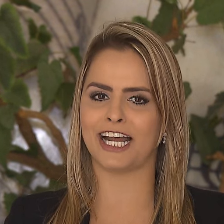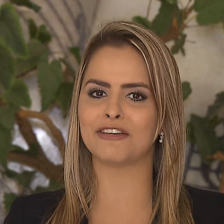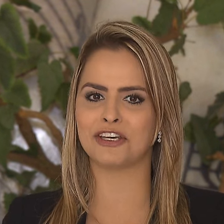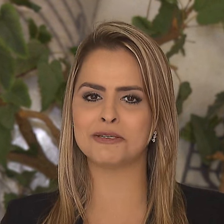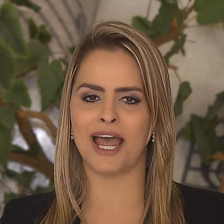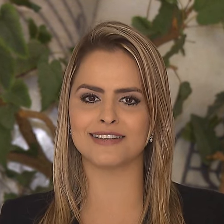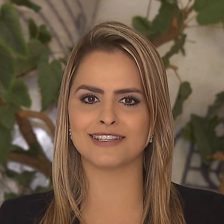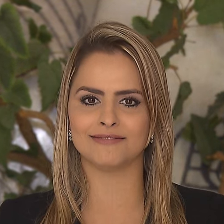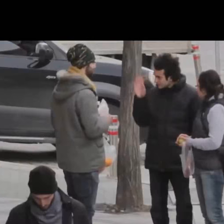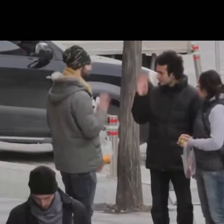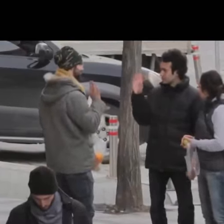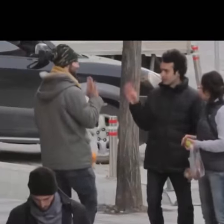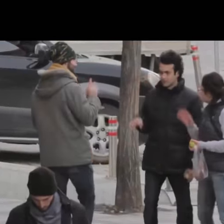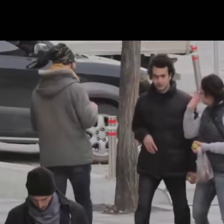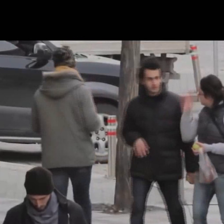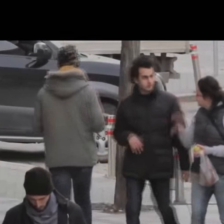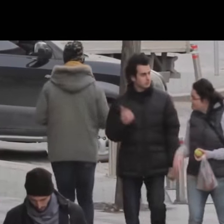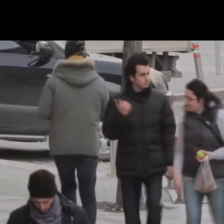vez mais.